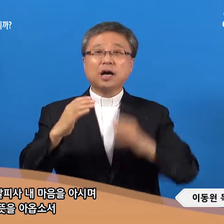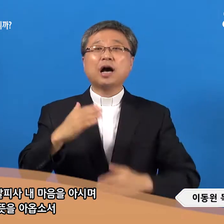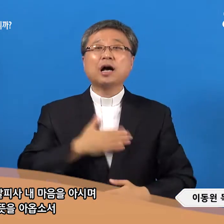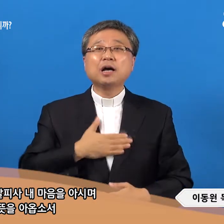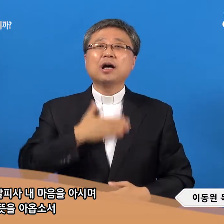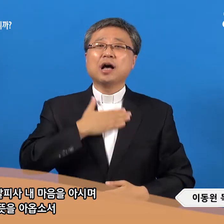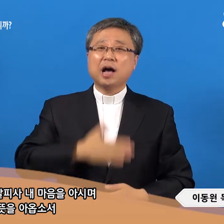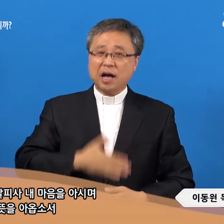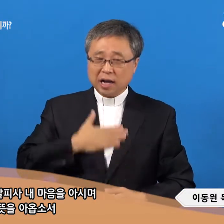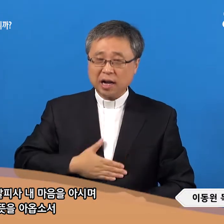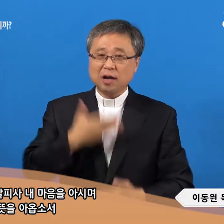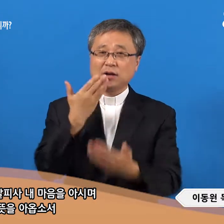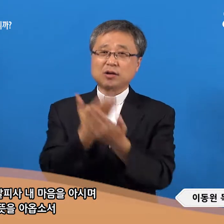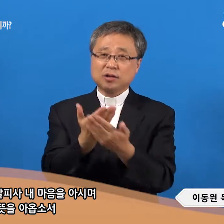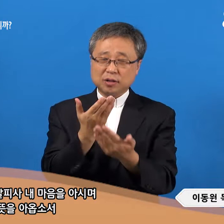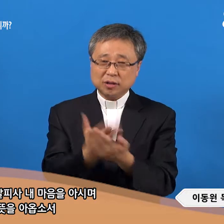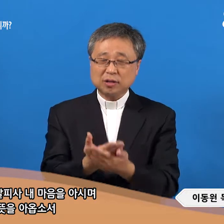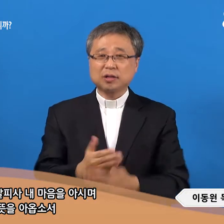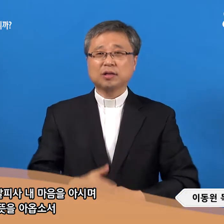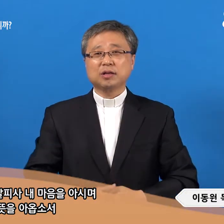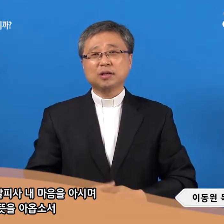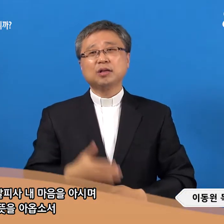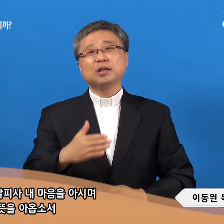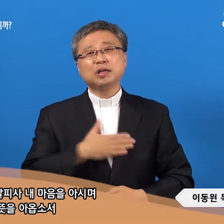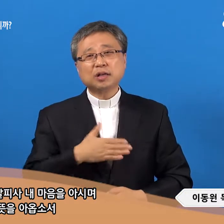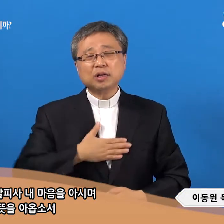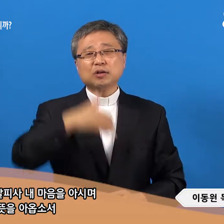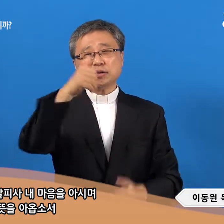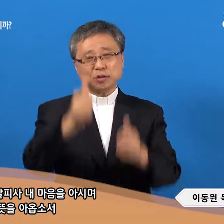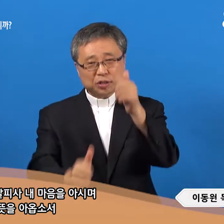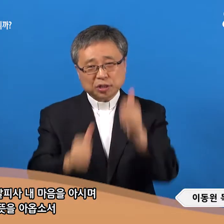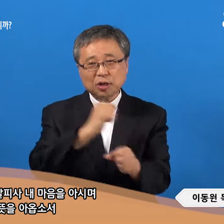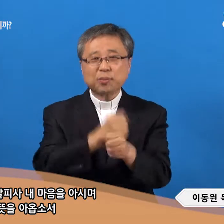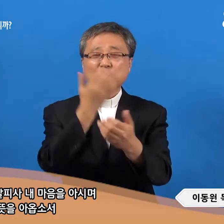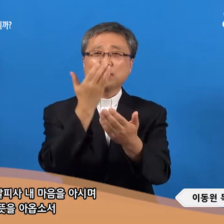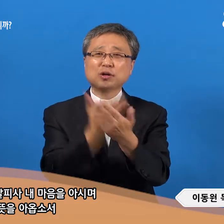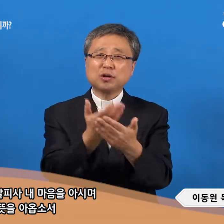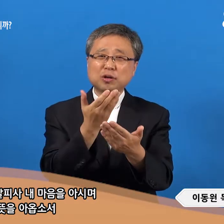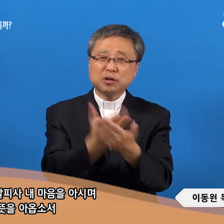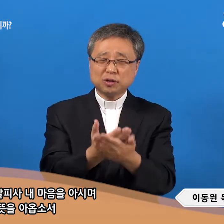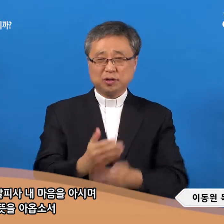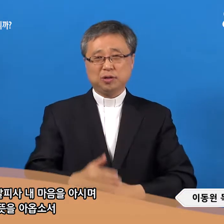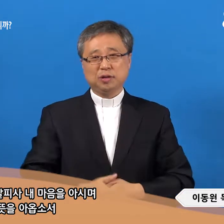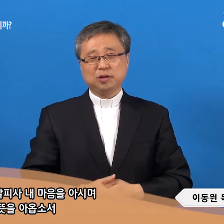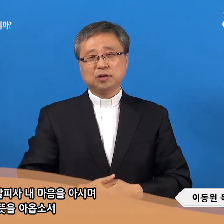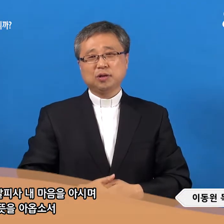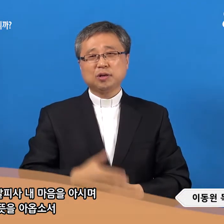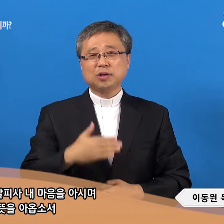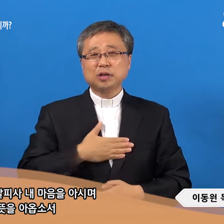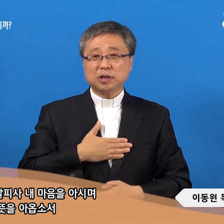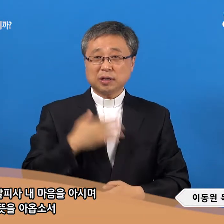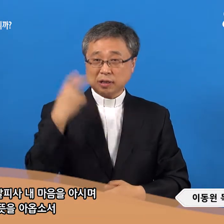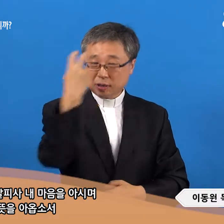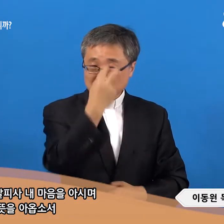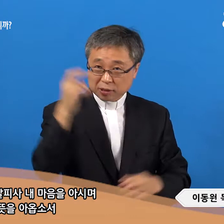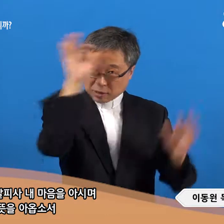나를 알아주시고 know me, 나를 시험해 주시고 try me, search me, know